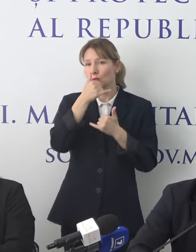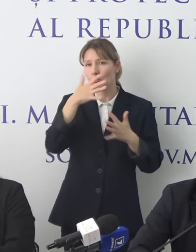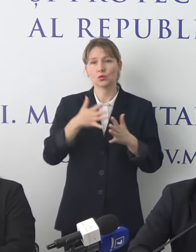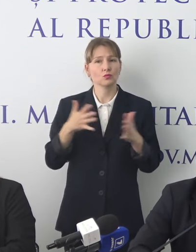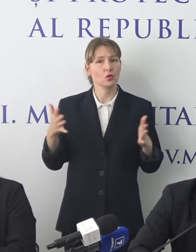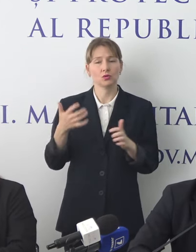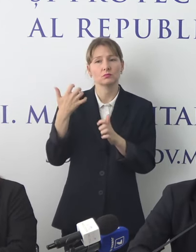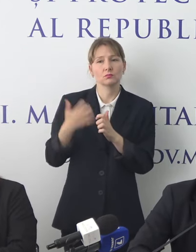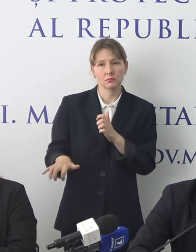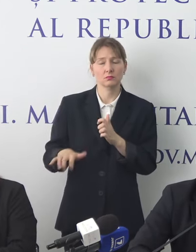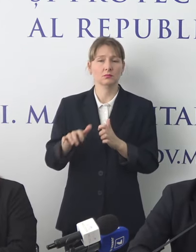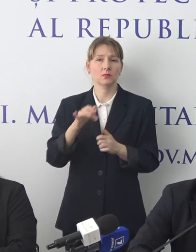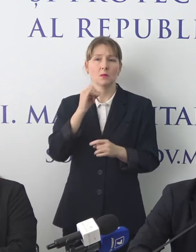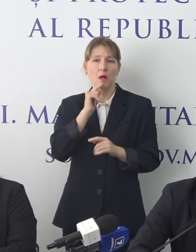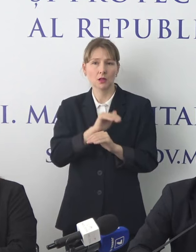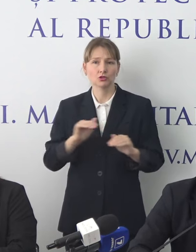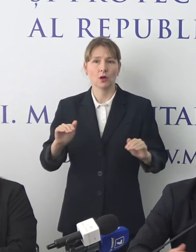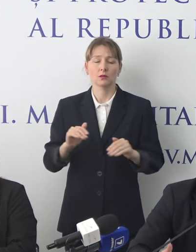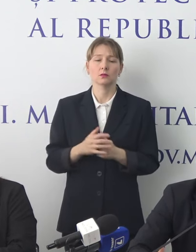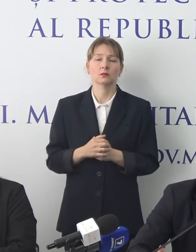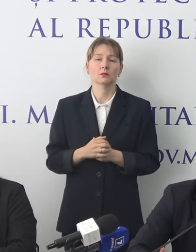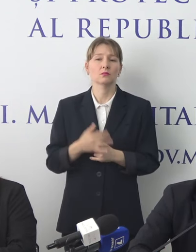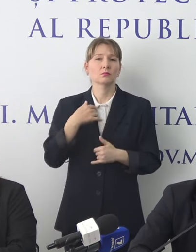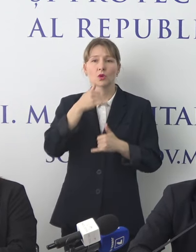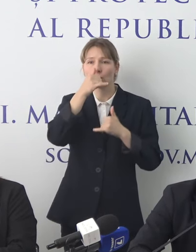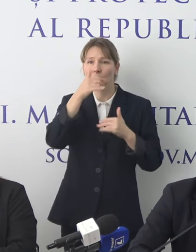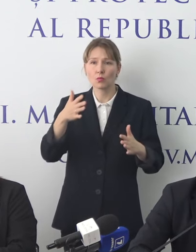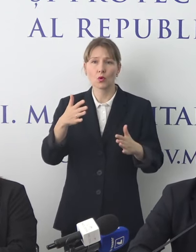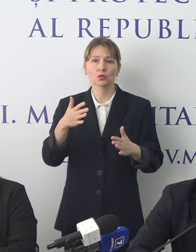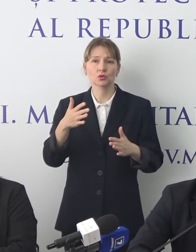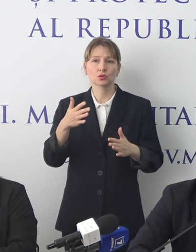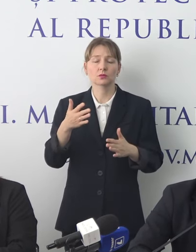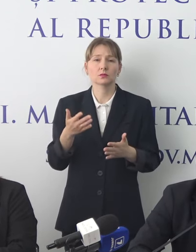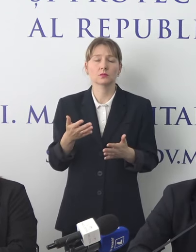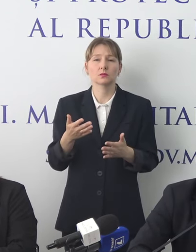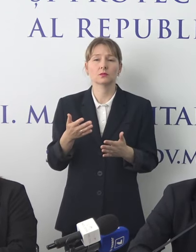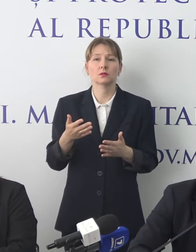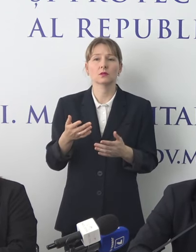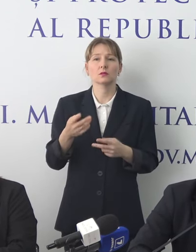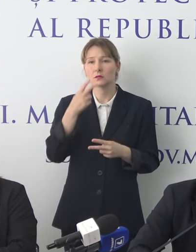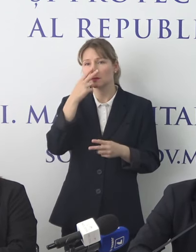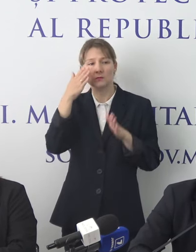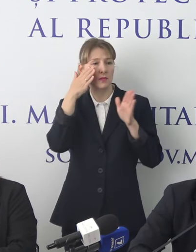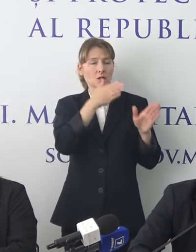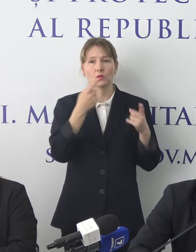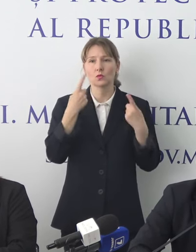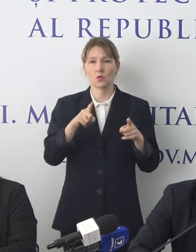asemenea situație. Noi nu putem să întoarcem privirea în altă parte.